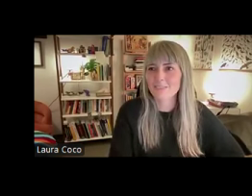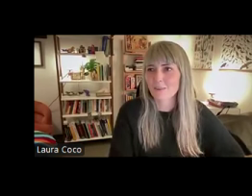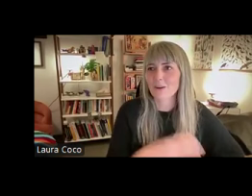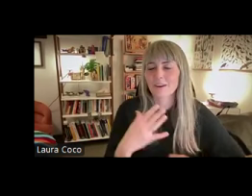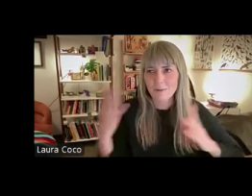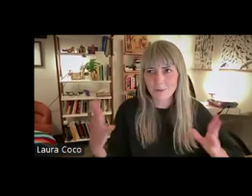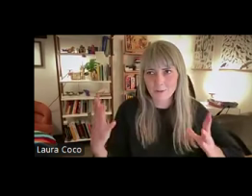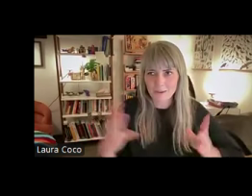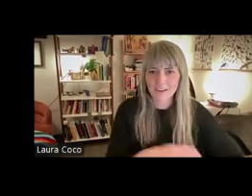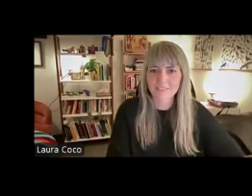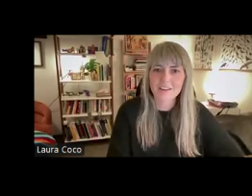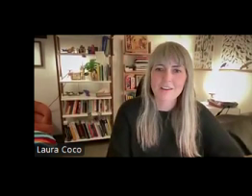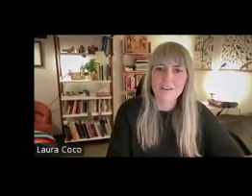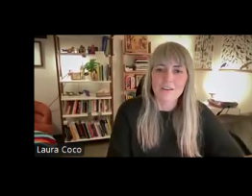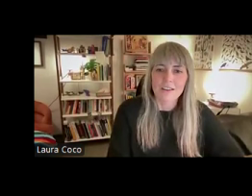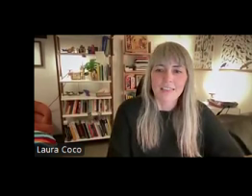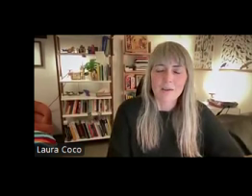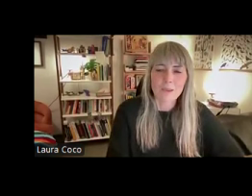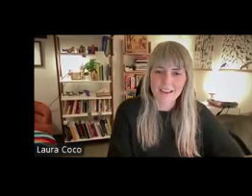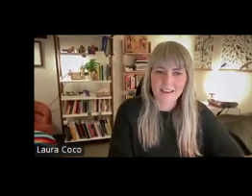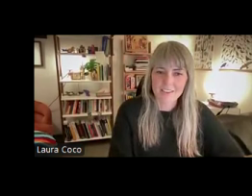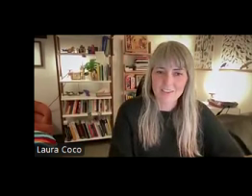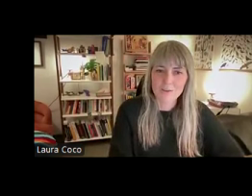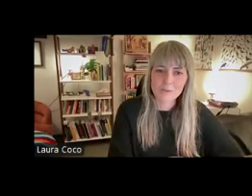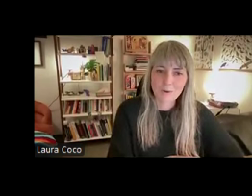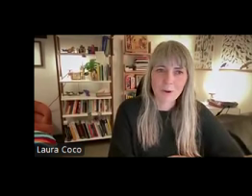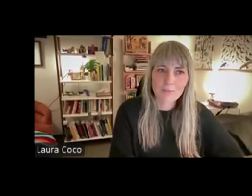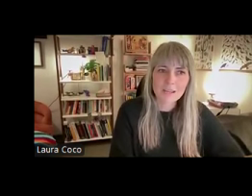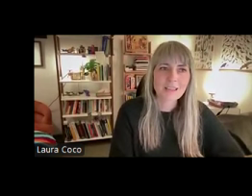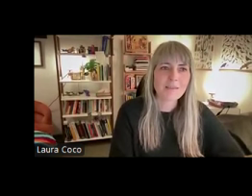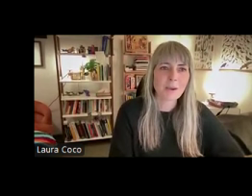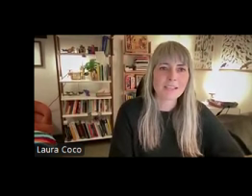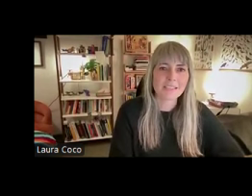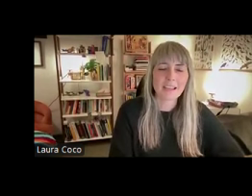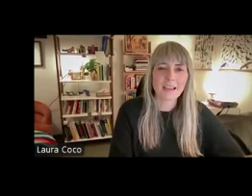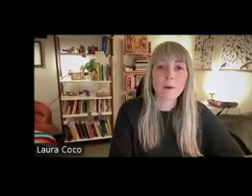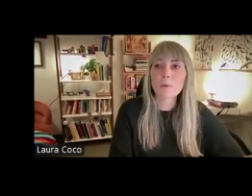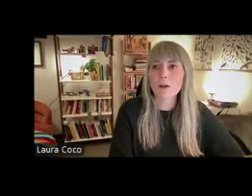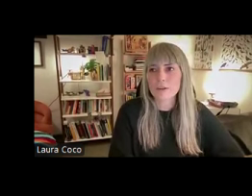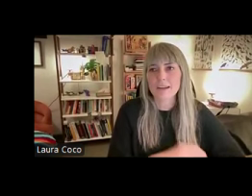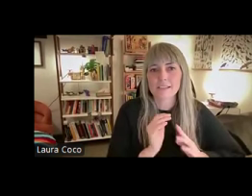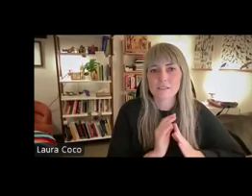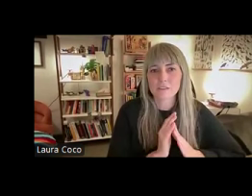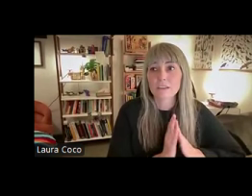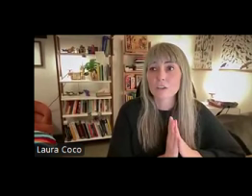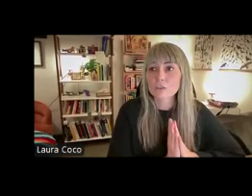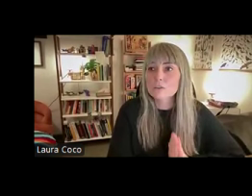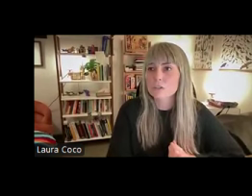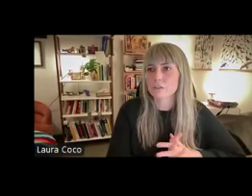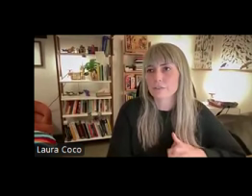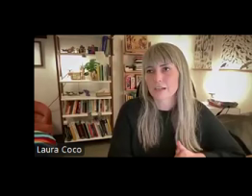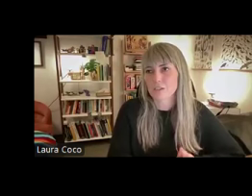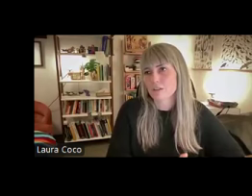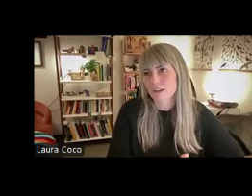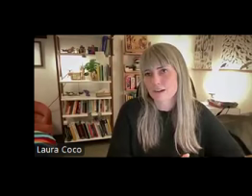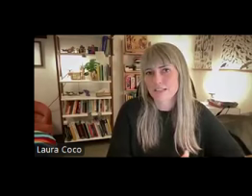Seguimos own con a mobile health una unit lista de deseos that we esperando can poder obtener el use de more nosotros permanently, mismos but que a podemos mobile health utilizar de unit una forma is más permanente.